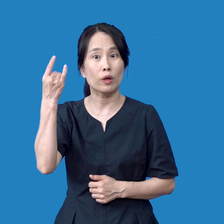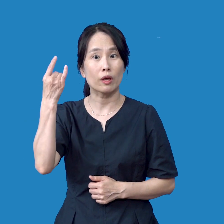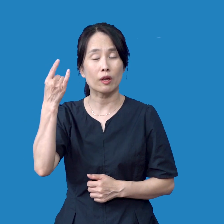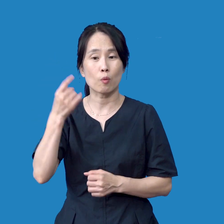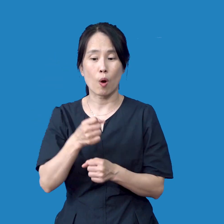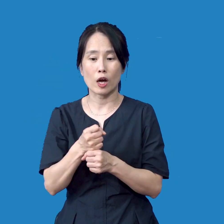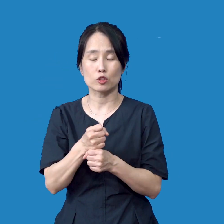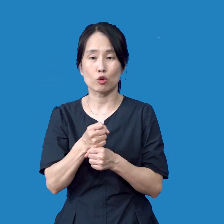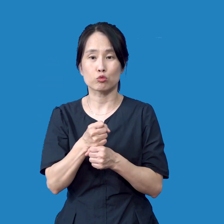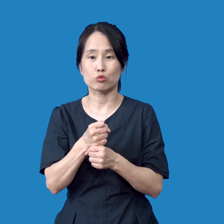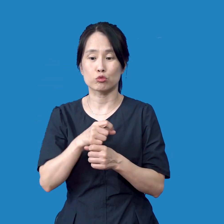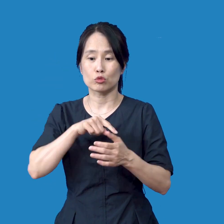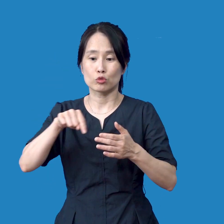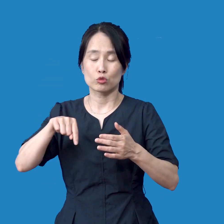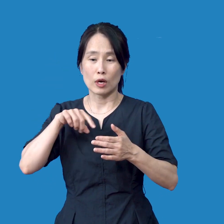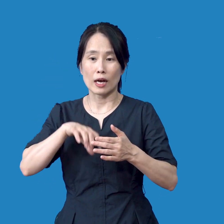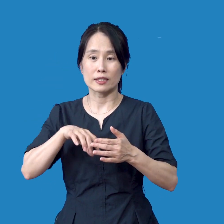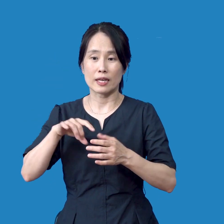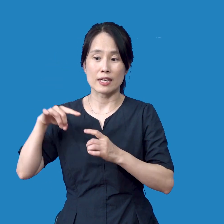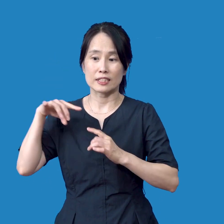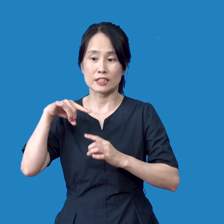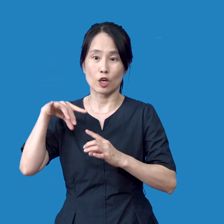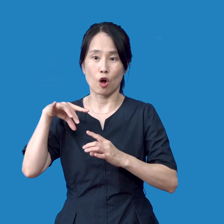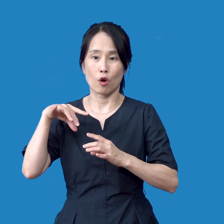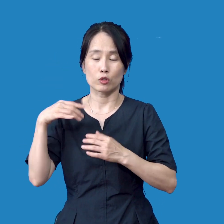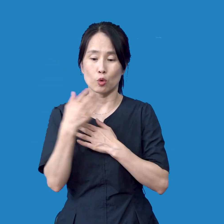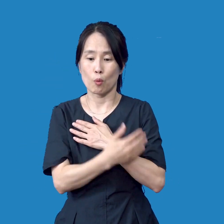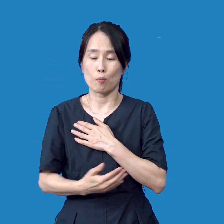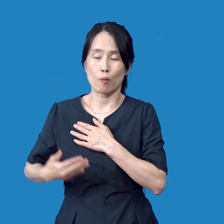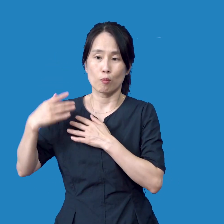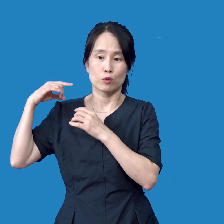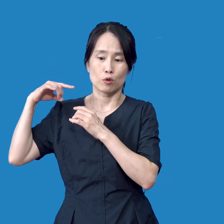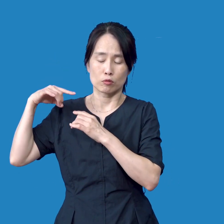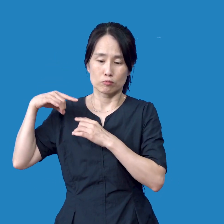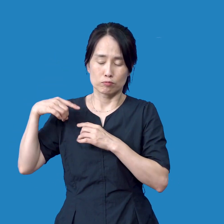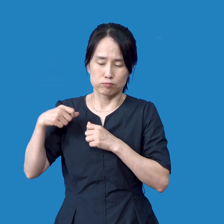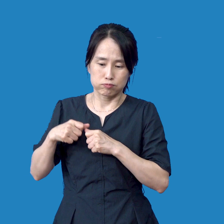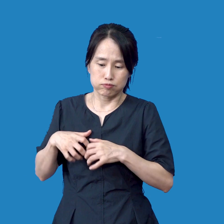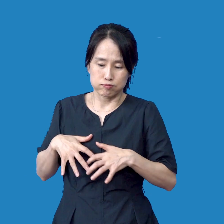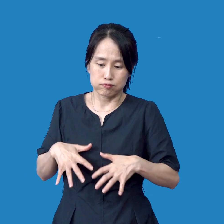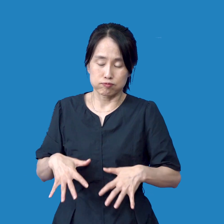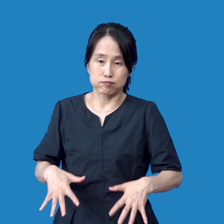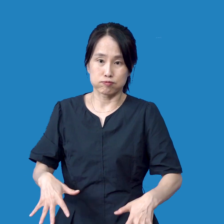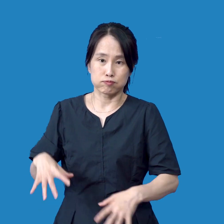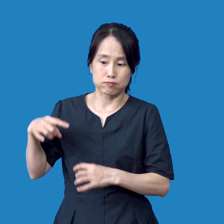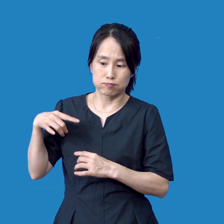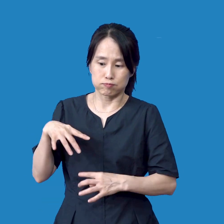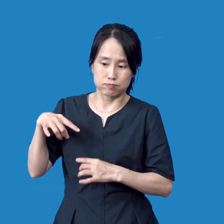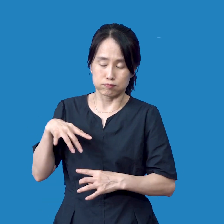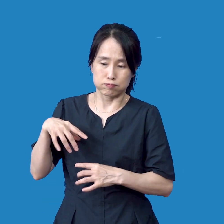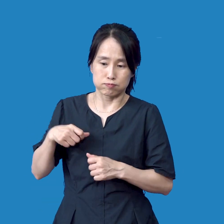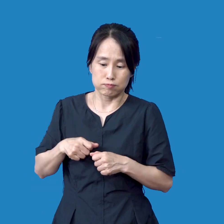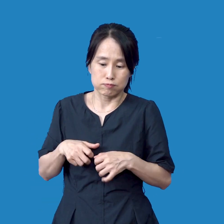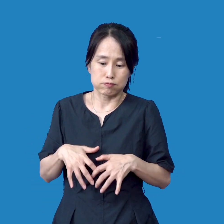척추 속에 있는 중추신경도 온몸으로 뻗어나가면서 세분화되고